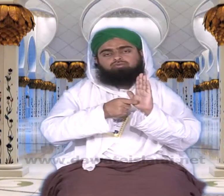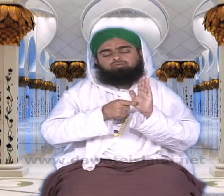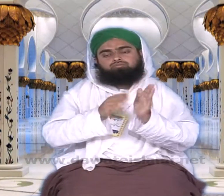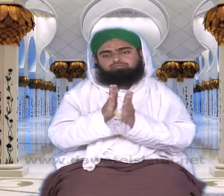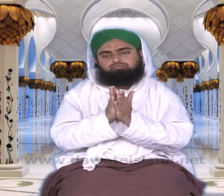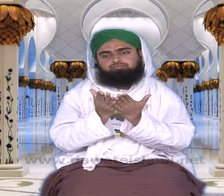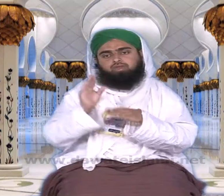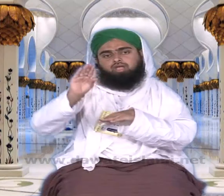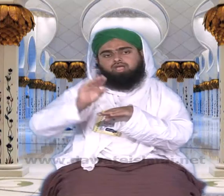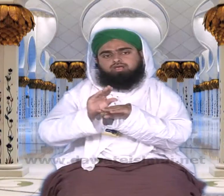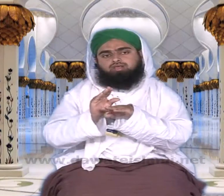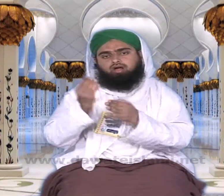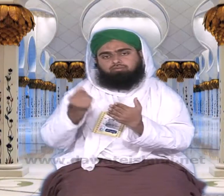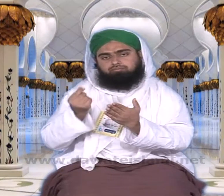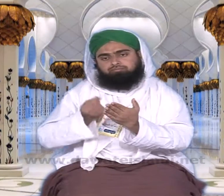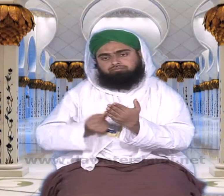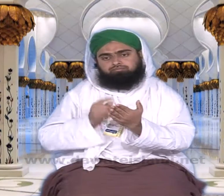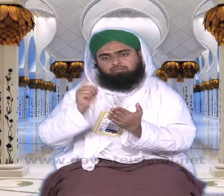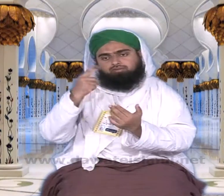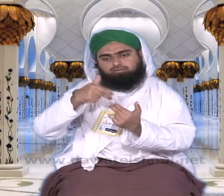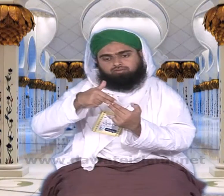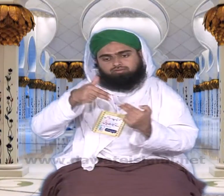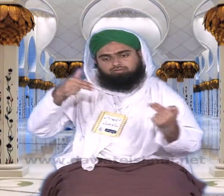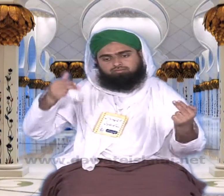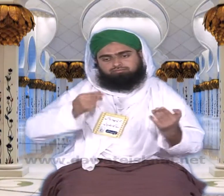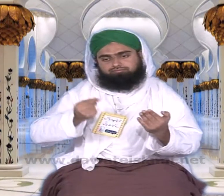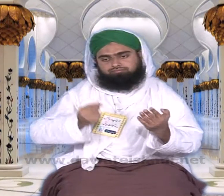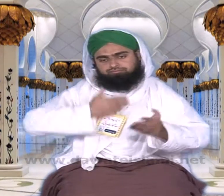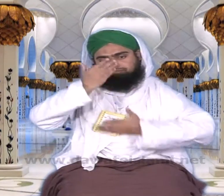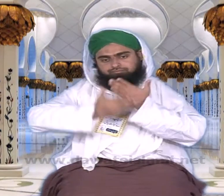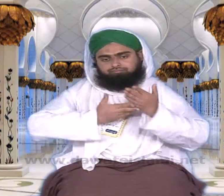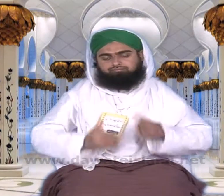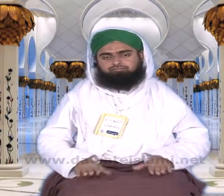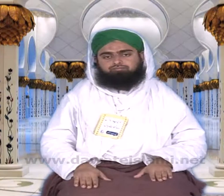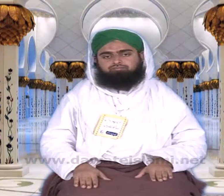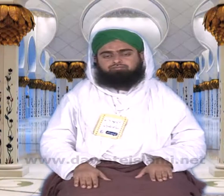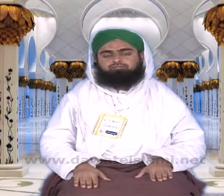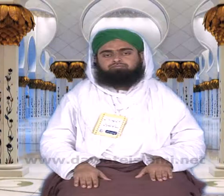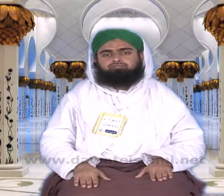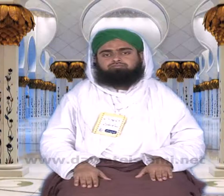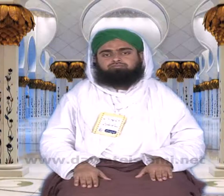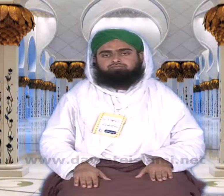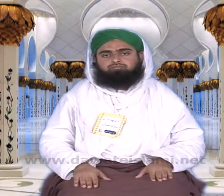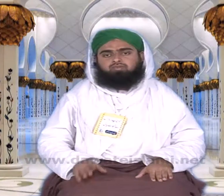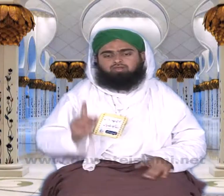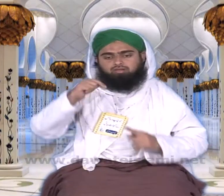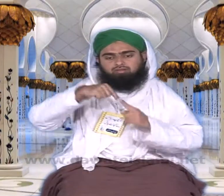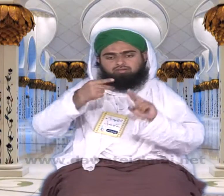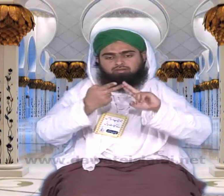رحمت اللہ تعالیٰ شرح السدور میں ایک عجیب و غریب حقاعت نقیل کرتے ہیں حضرت